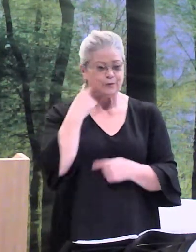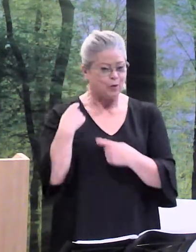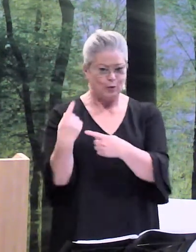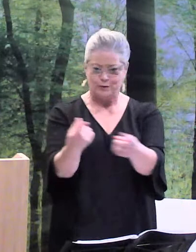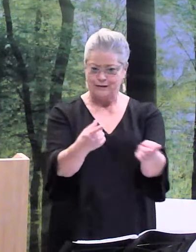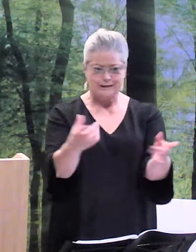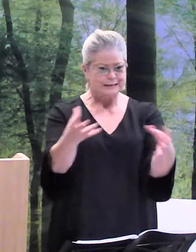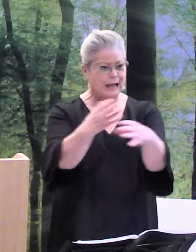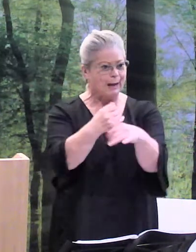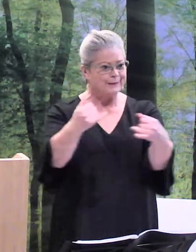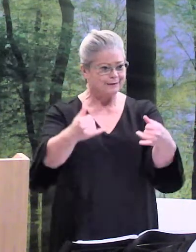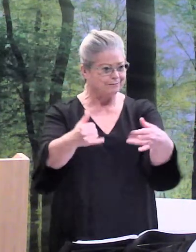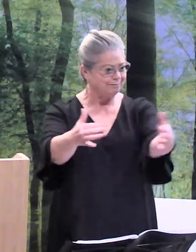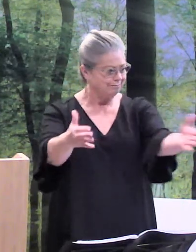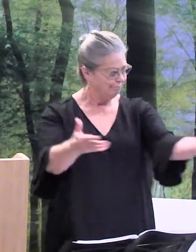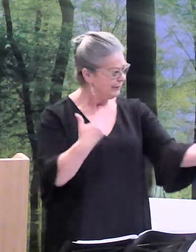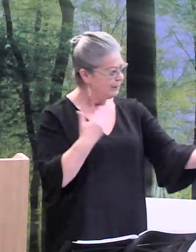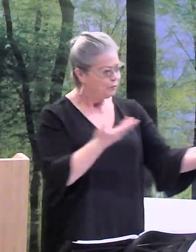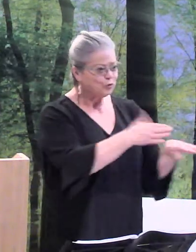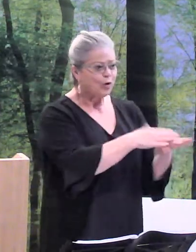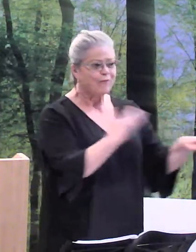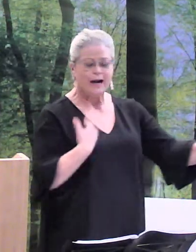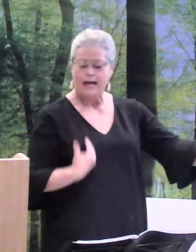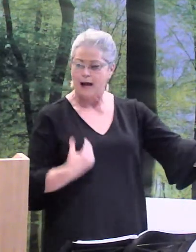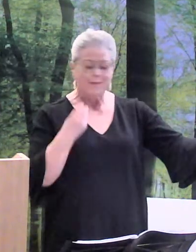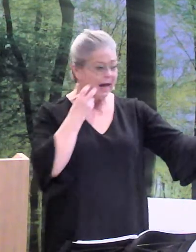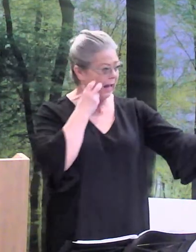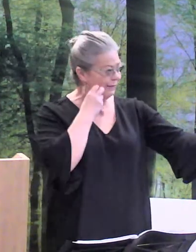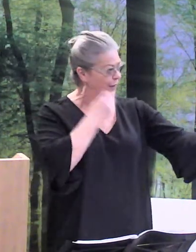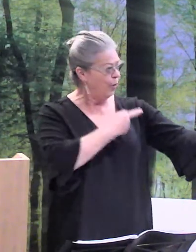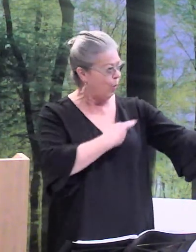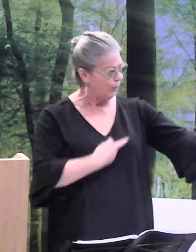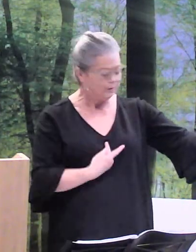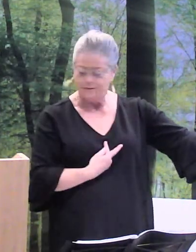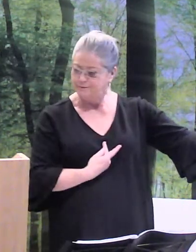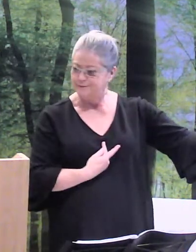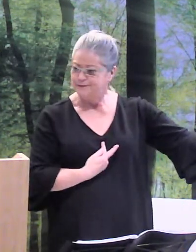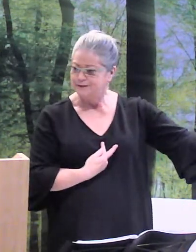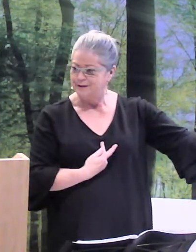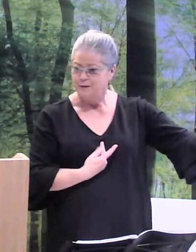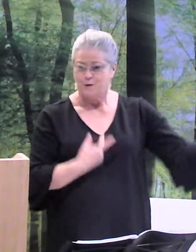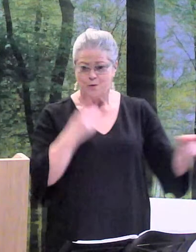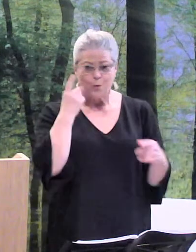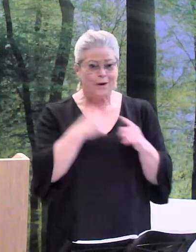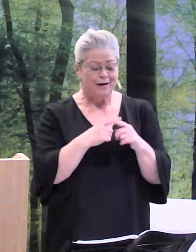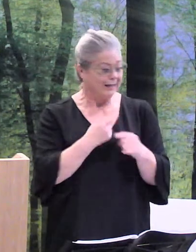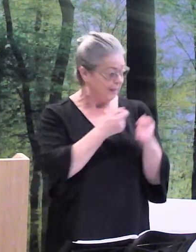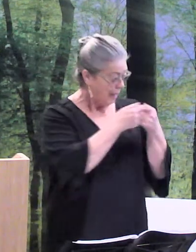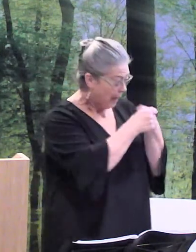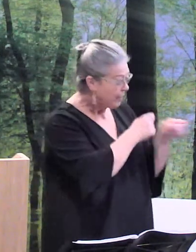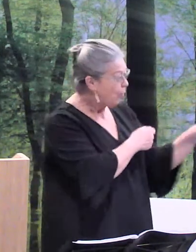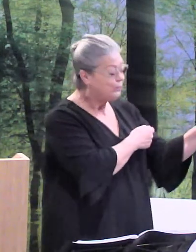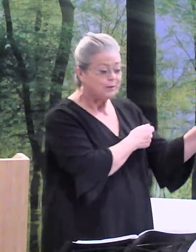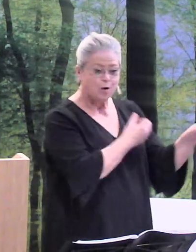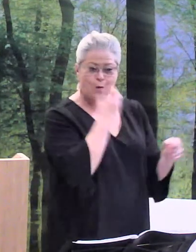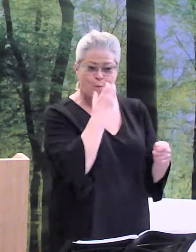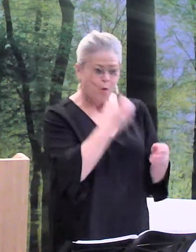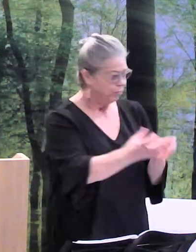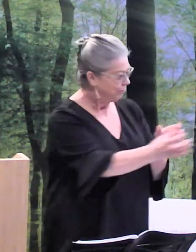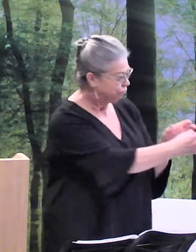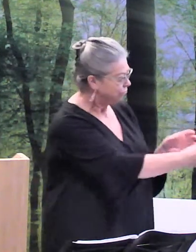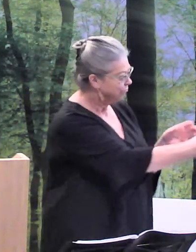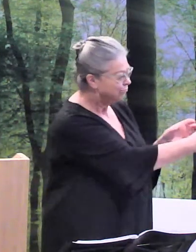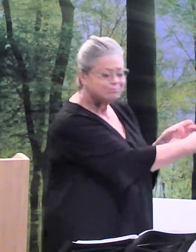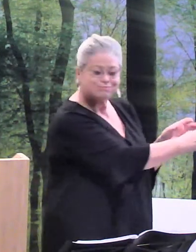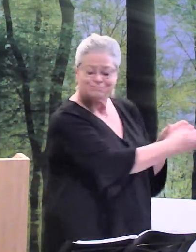hier bijeen rond het gestorven lichaam van Hendrik Konings. U ziet hoe wij licht ontstoken hebben en bloemen hebben